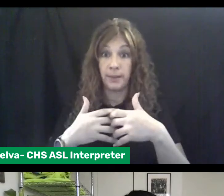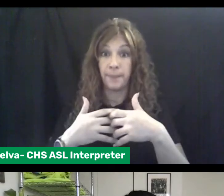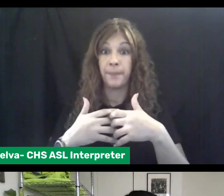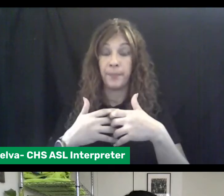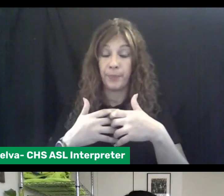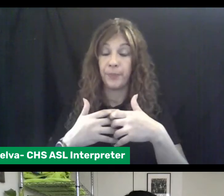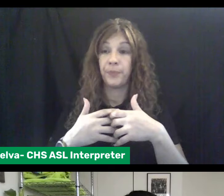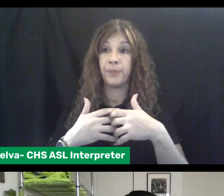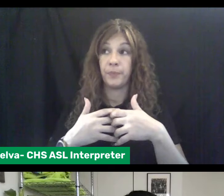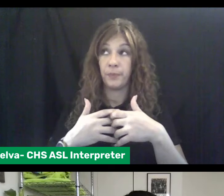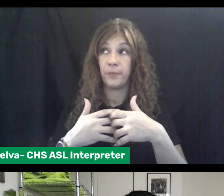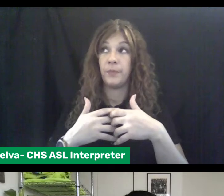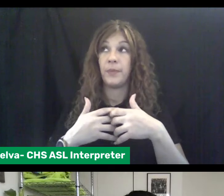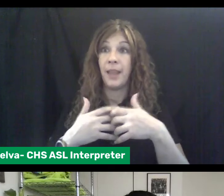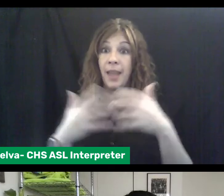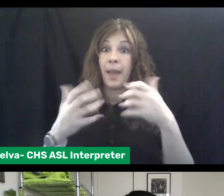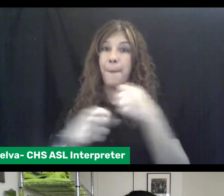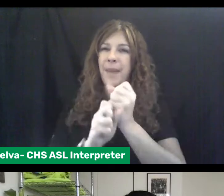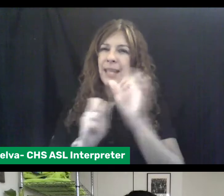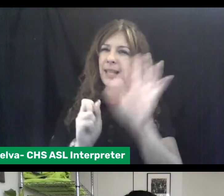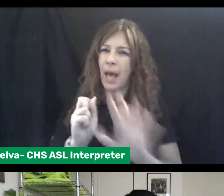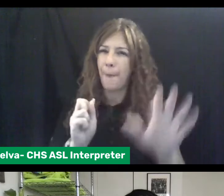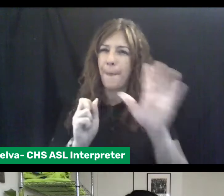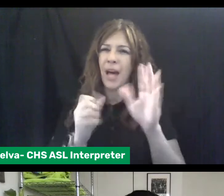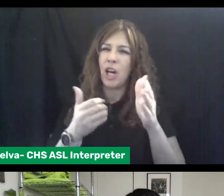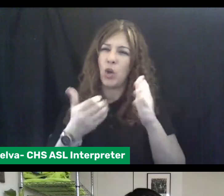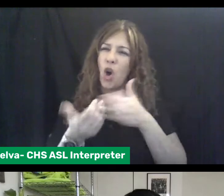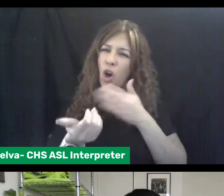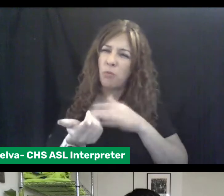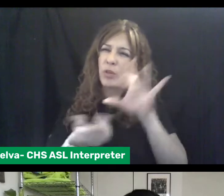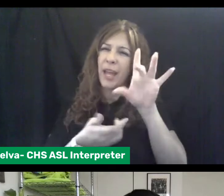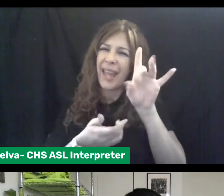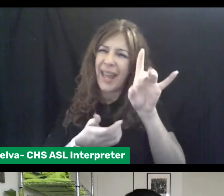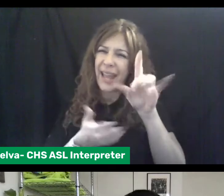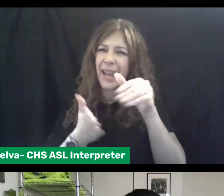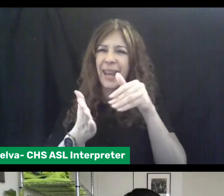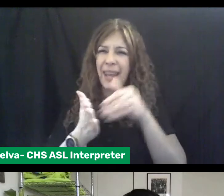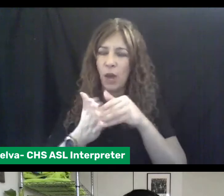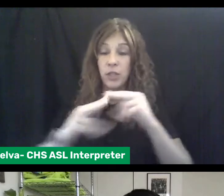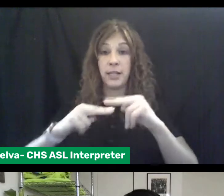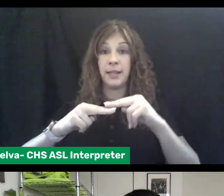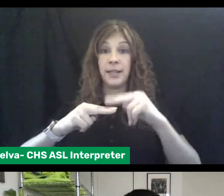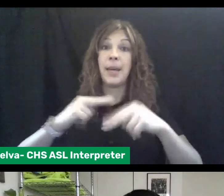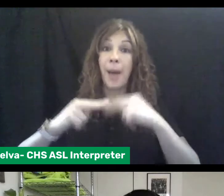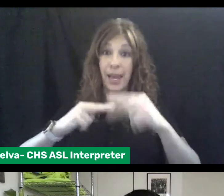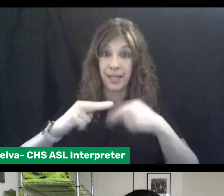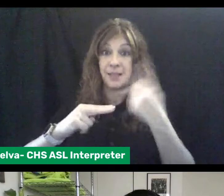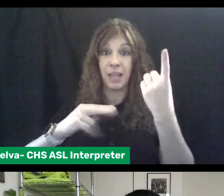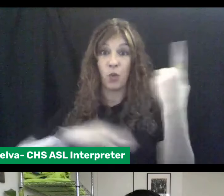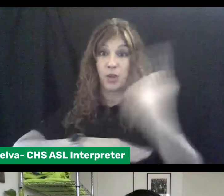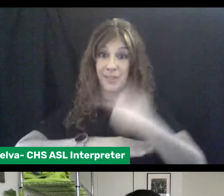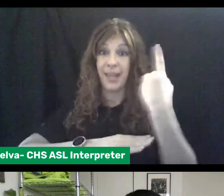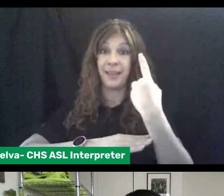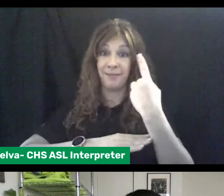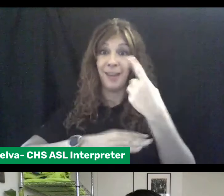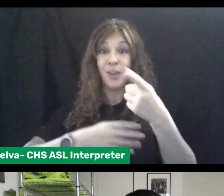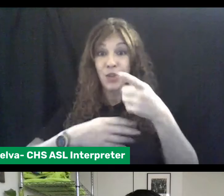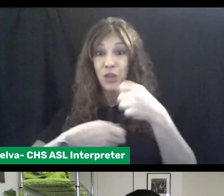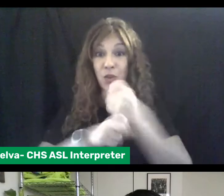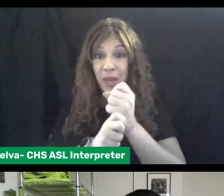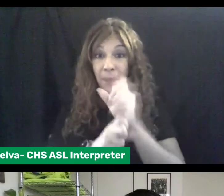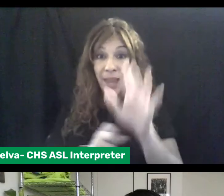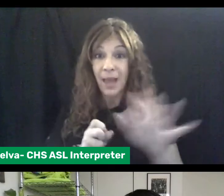cerca de 8,000 tamales en un día. Vamos a decir que puede hacer 1,000 tamales por